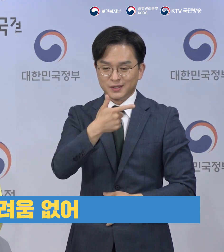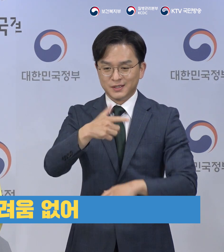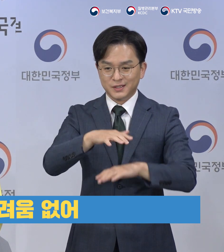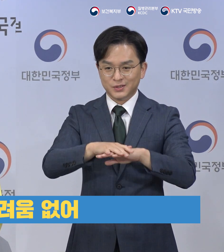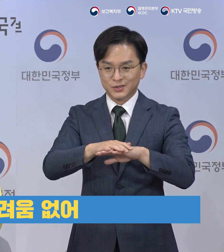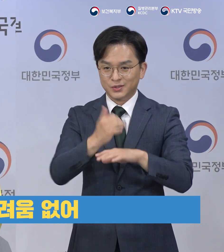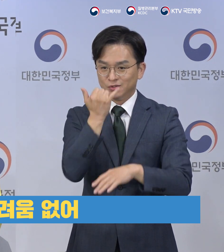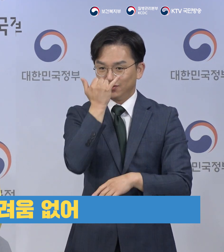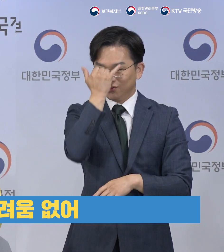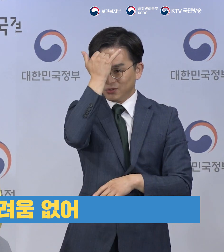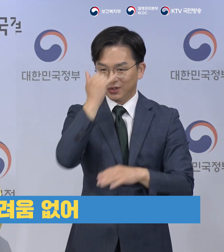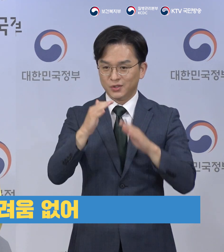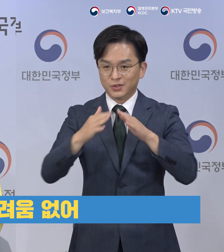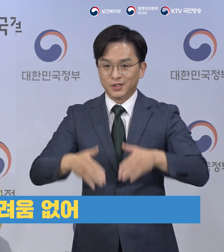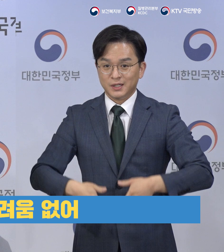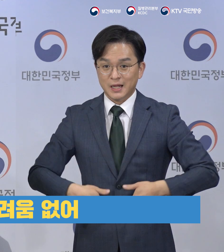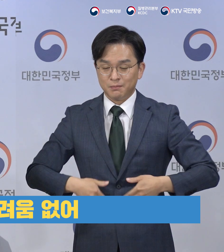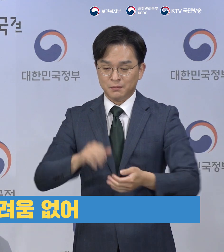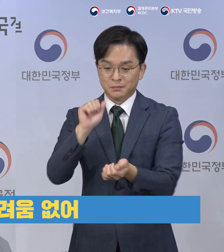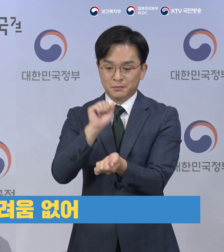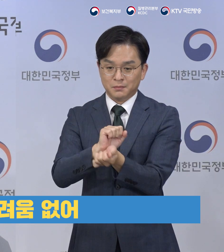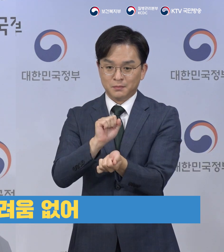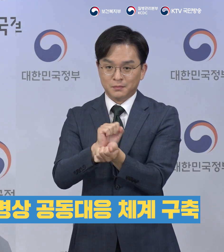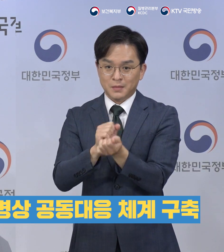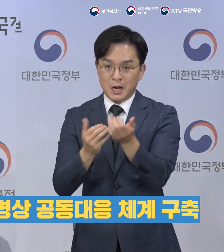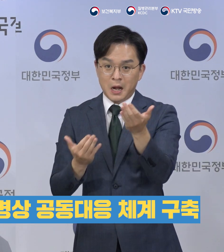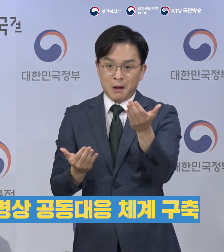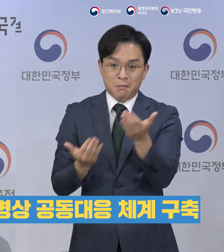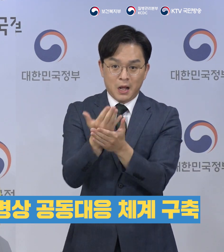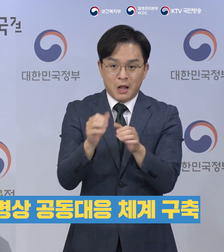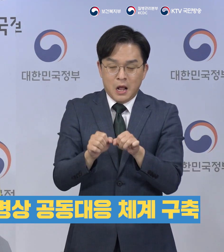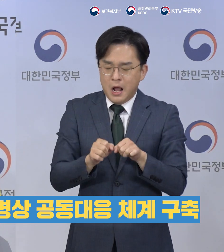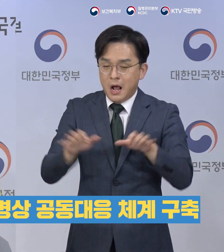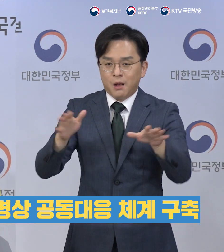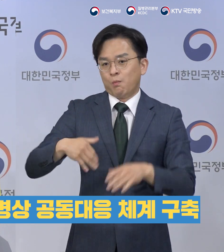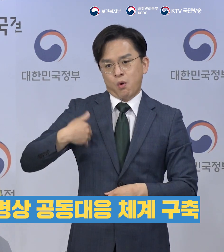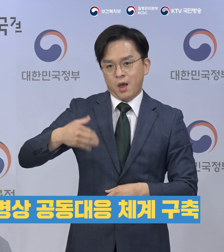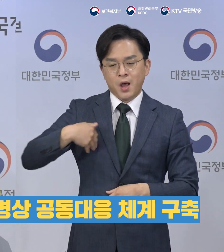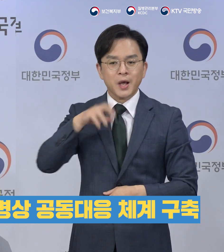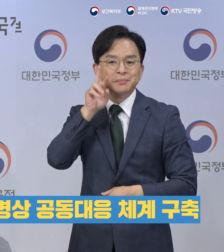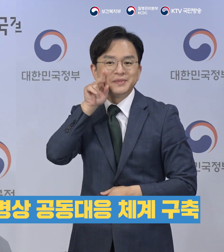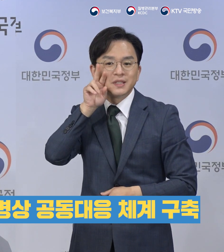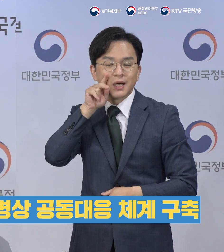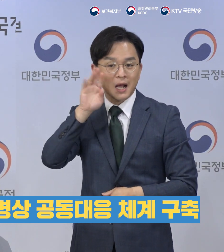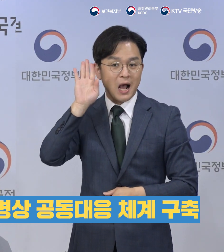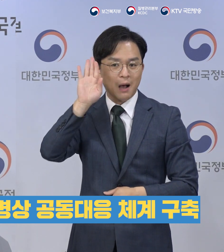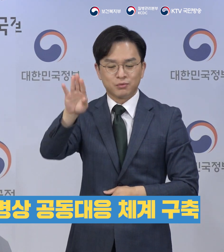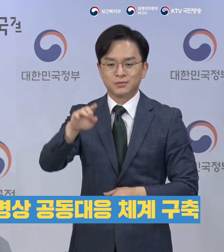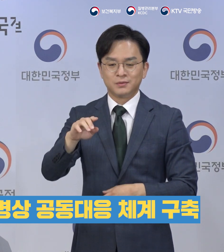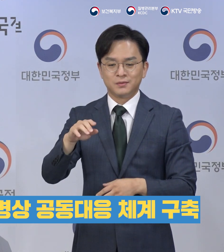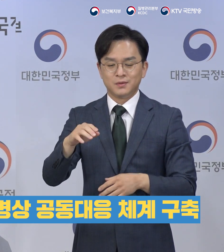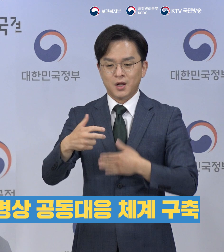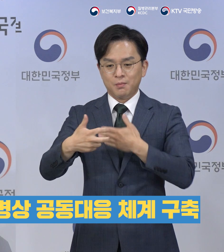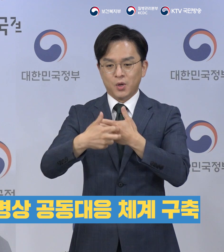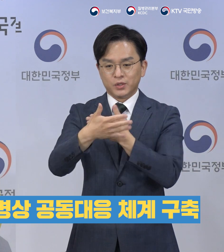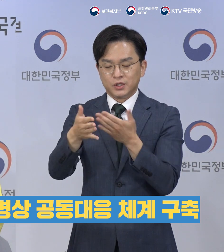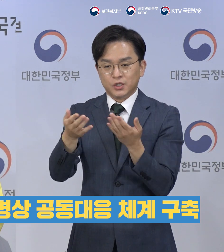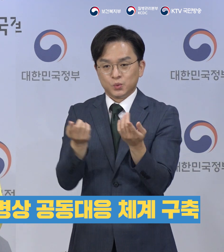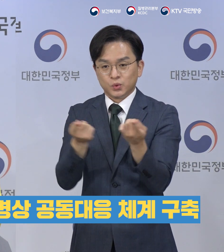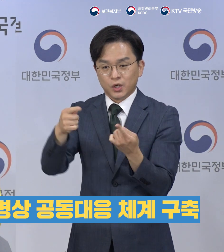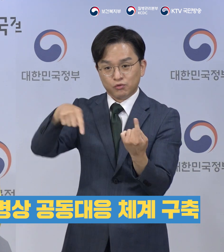없을 것으로 보입니다. 하지만 특정 지역에서 환자가 대규모로 발생하는 상황에